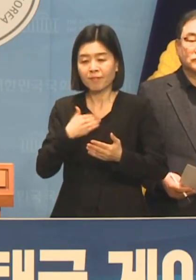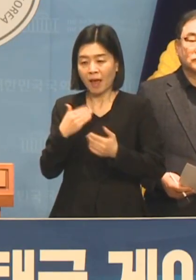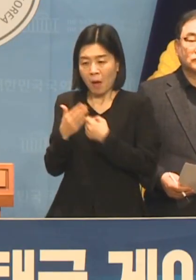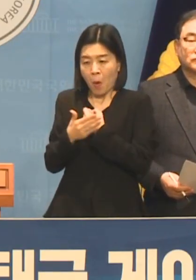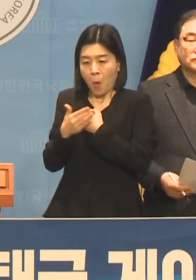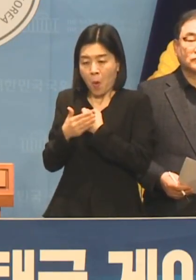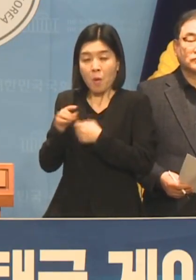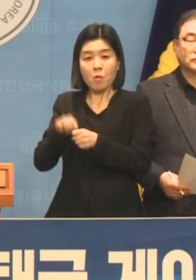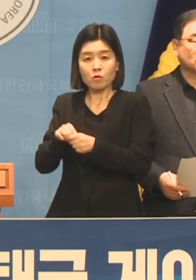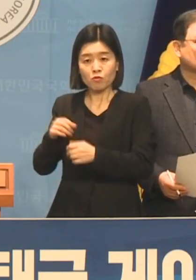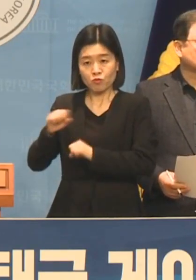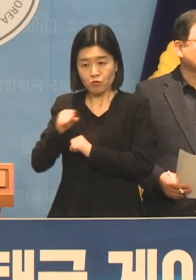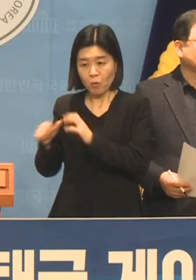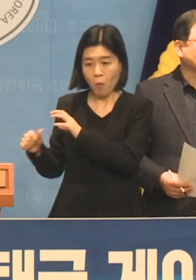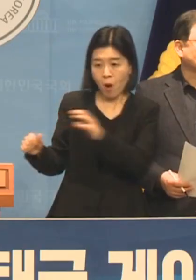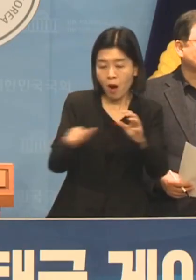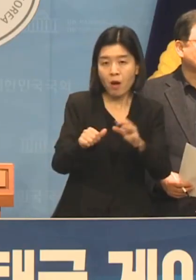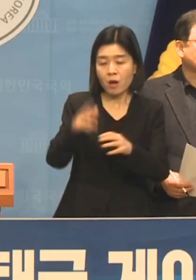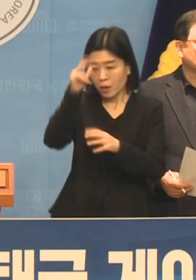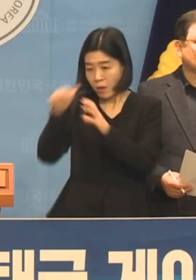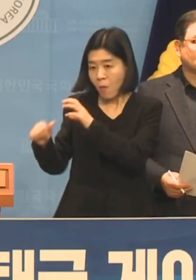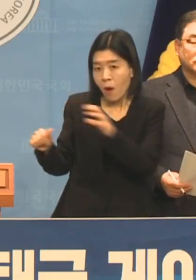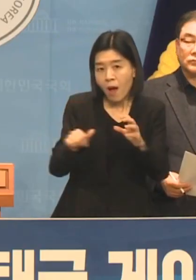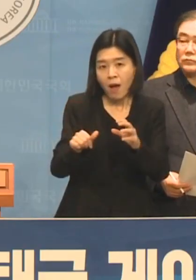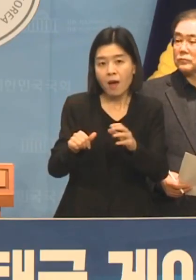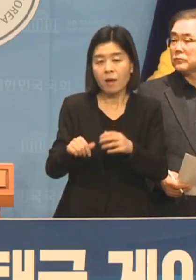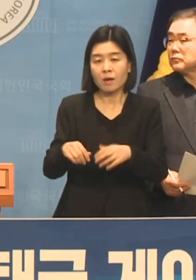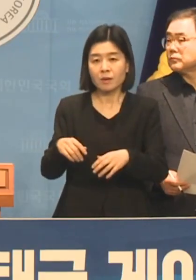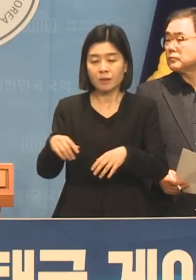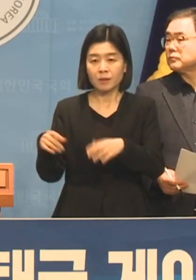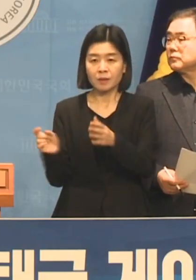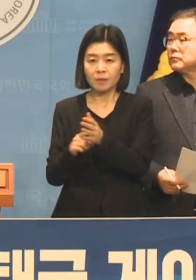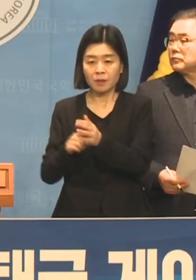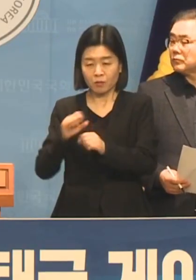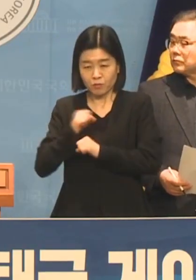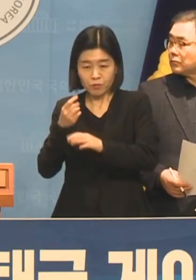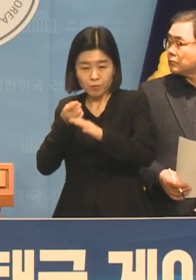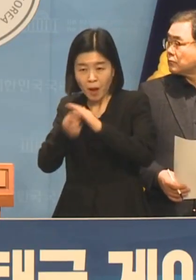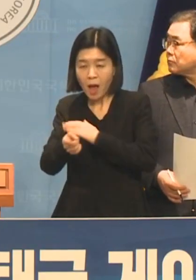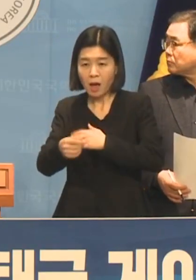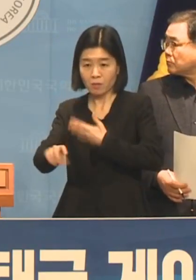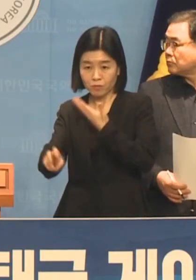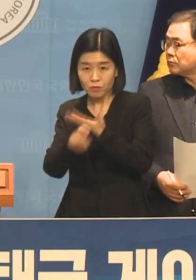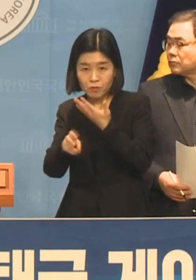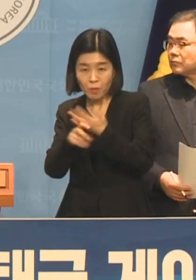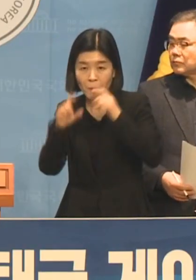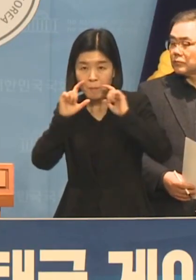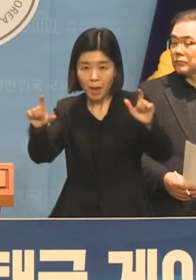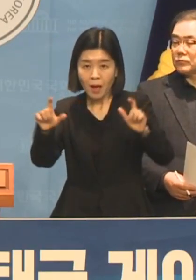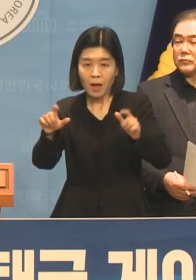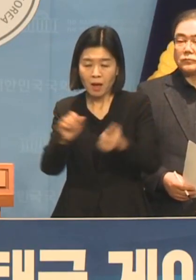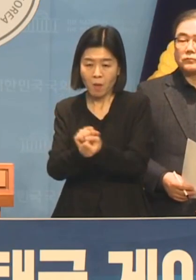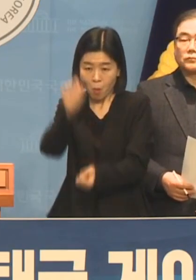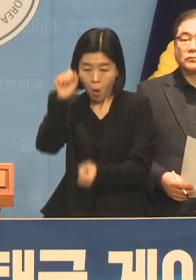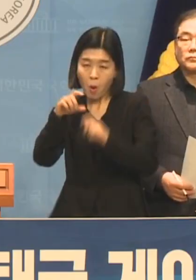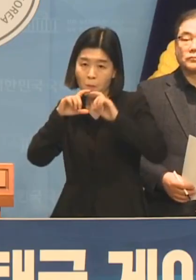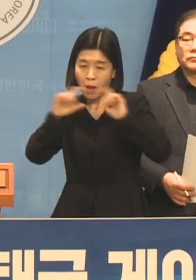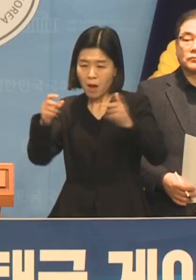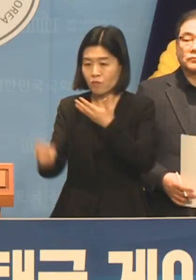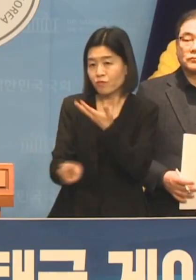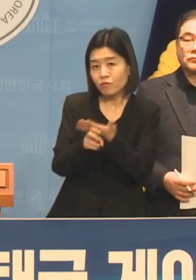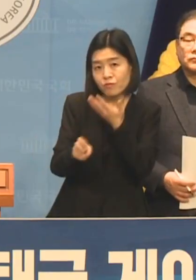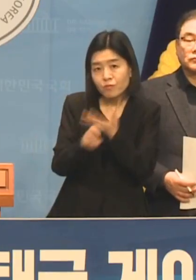썼다면 그리고 불법 비상계엄을 내렸다면 그리고 불법 포고령을 선포했다면 국회를